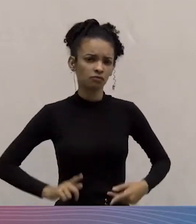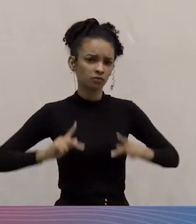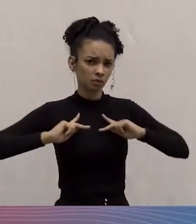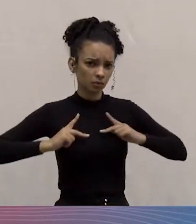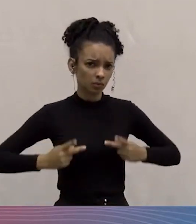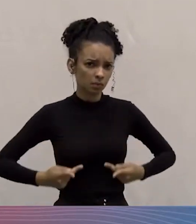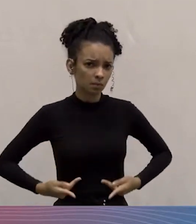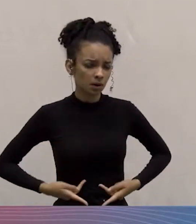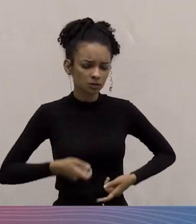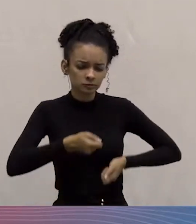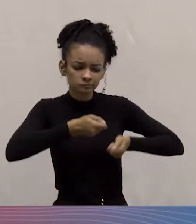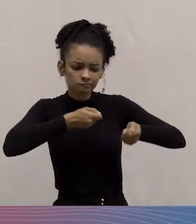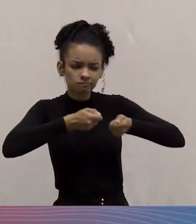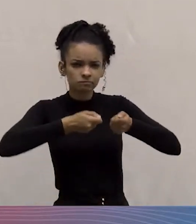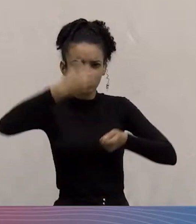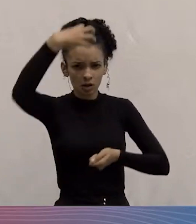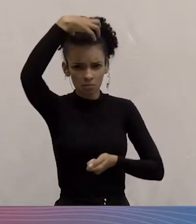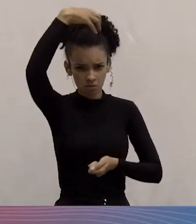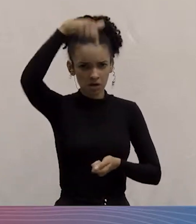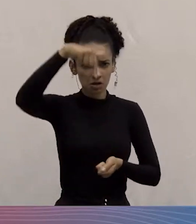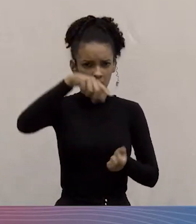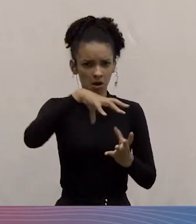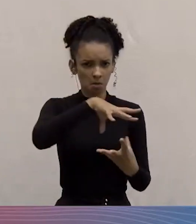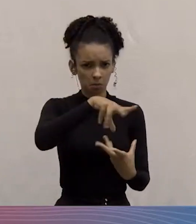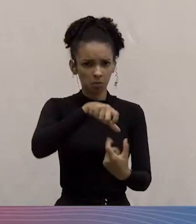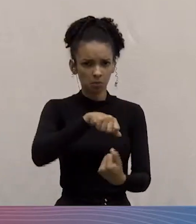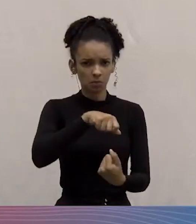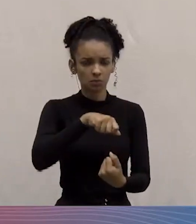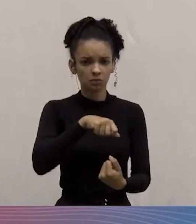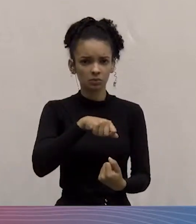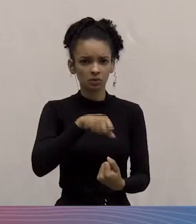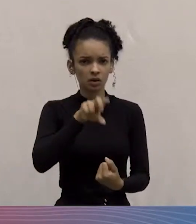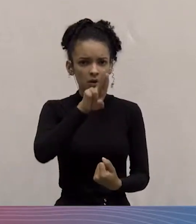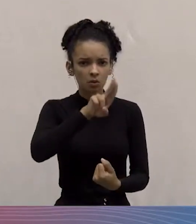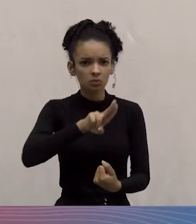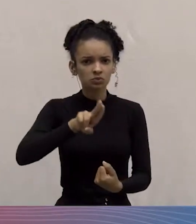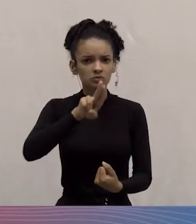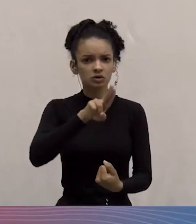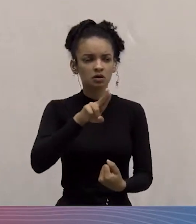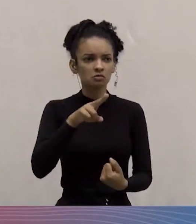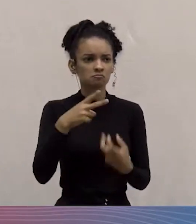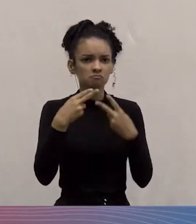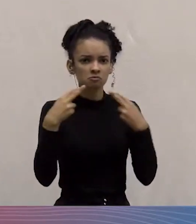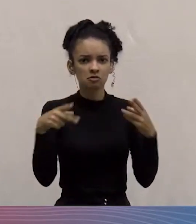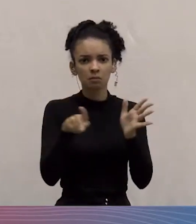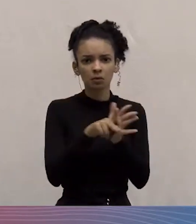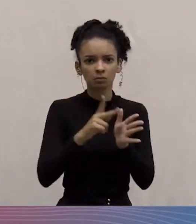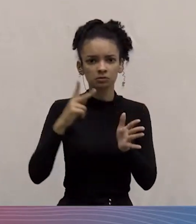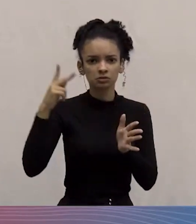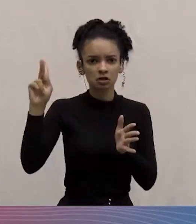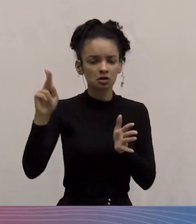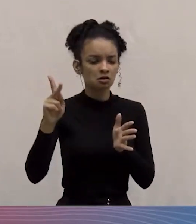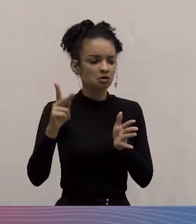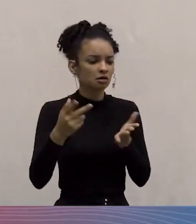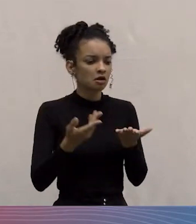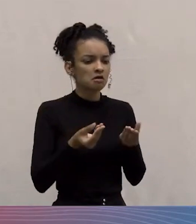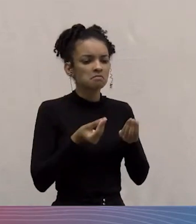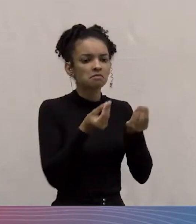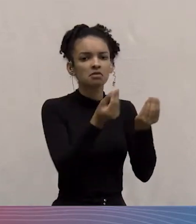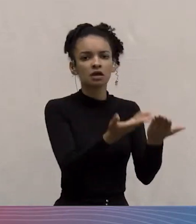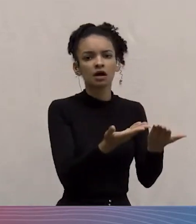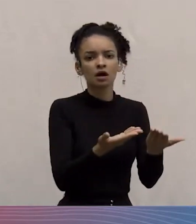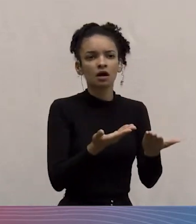controlado pelo príncipe desse mundo, por meio do seu comércio, oferecendo poder,